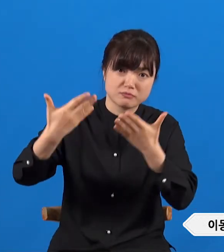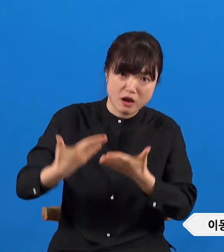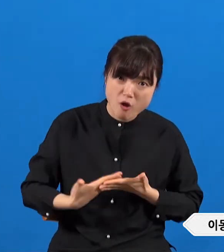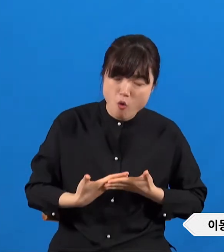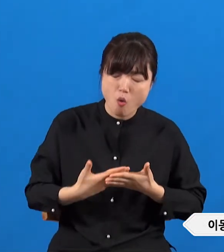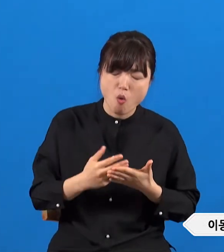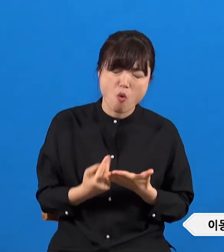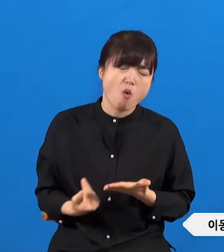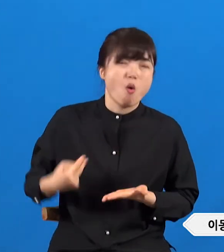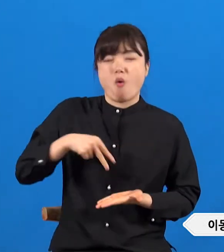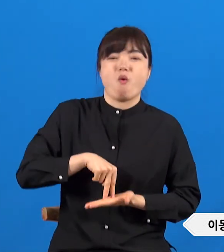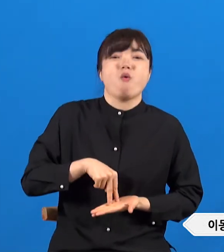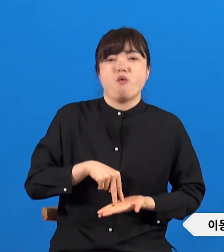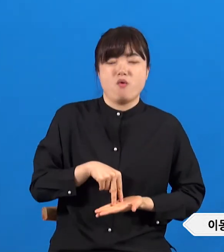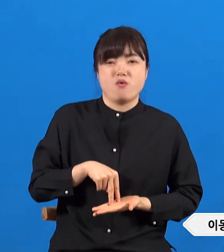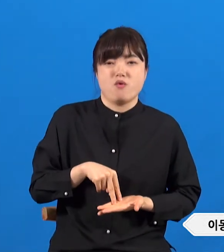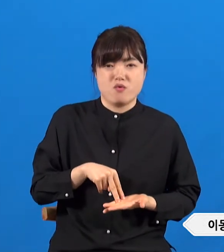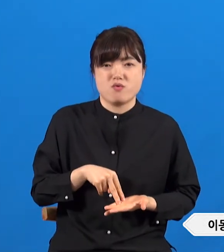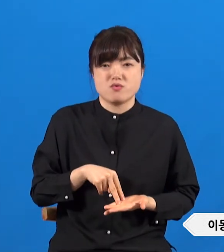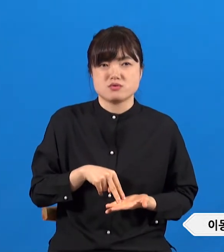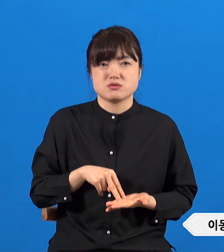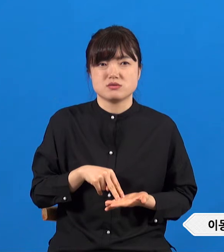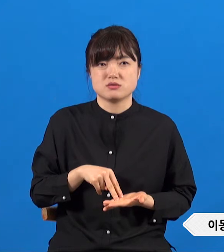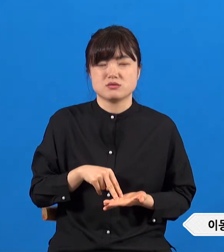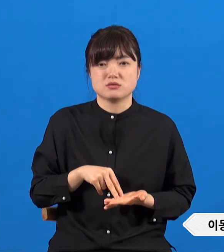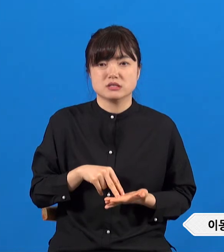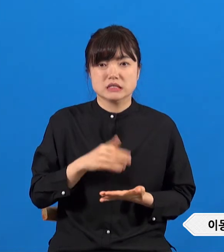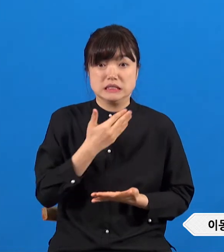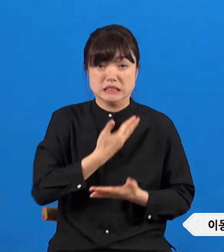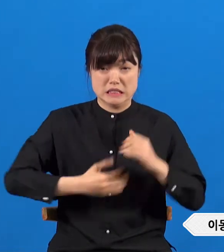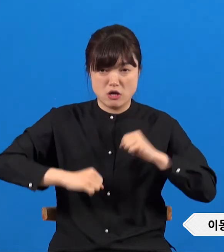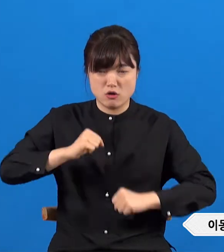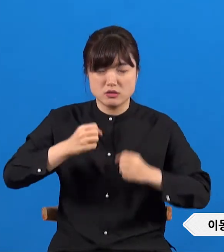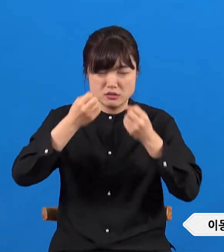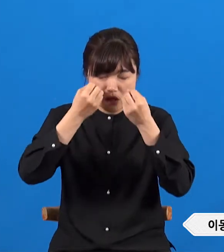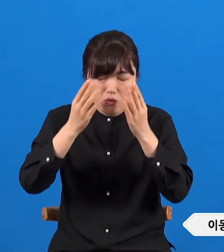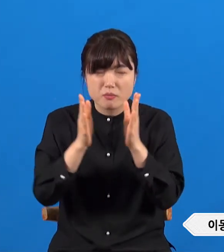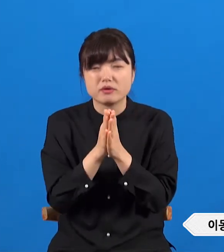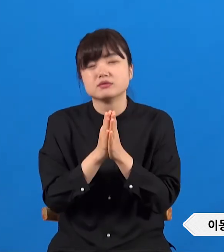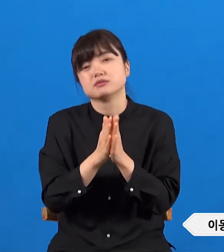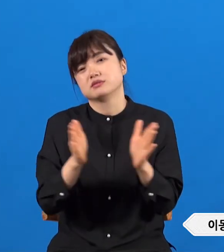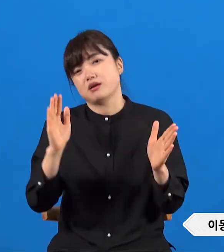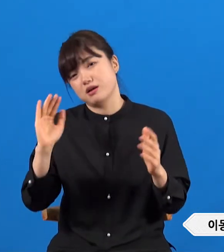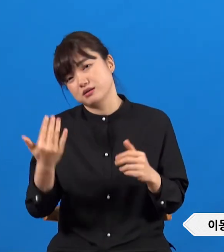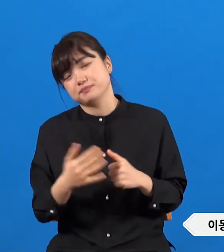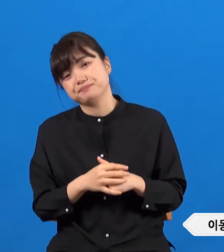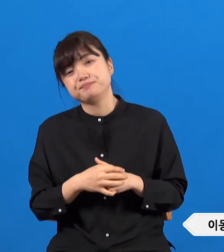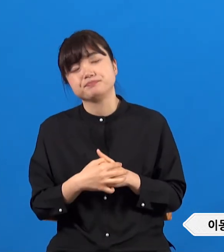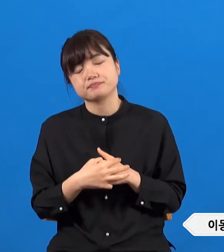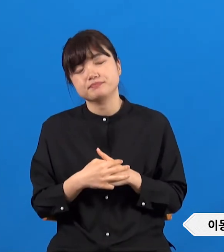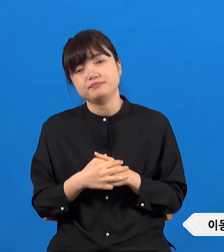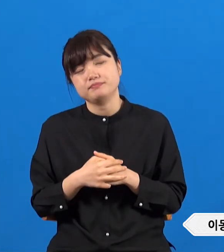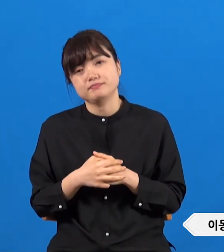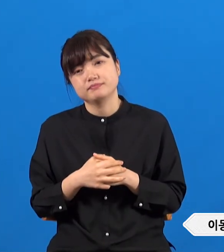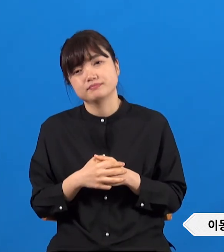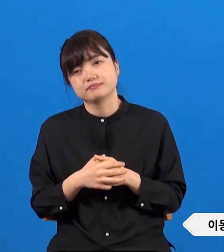받고 벌떡 일어섭니다. 그리고 사도행전의 새로운 역사가 펼쳐지기 시작한